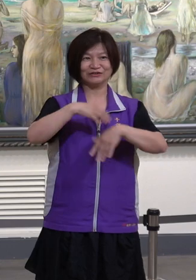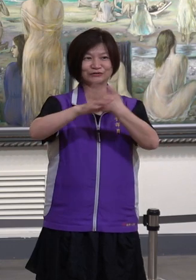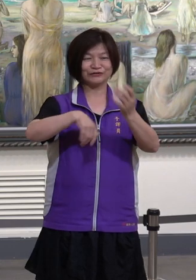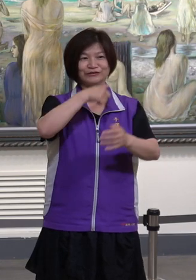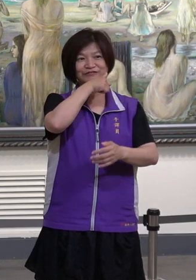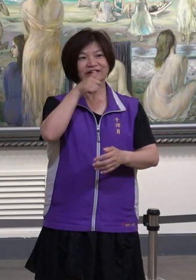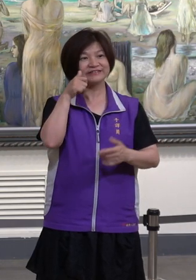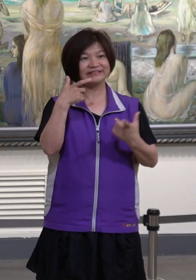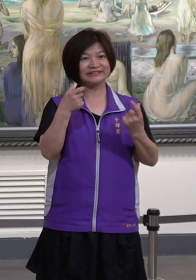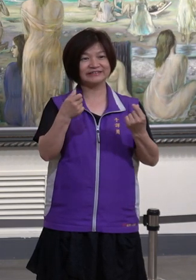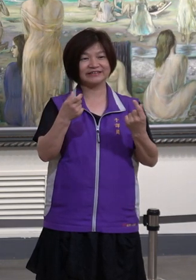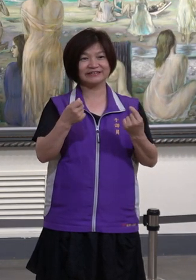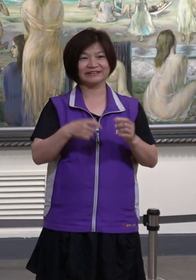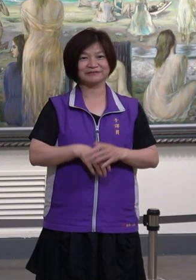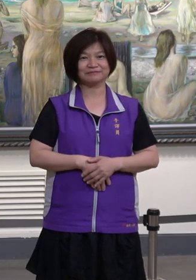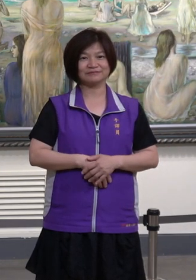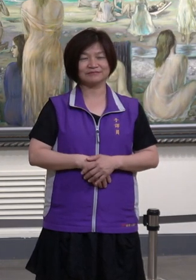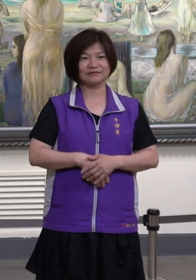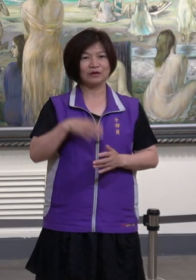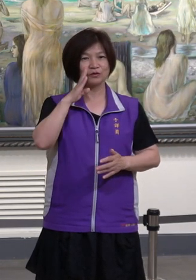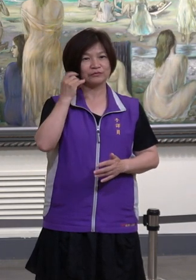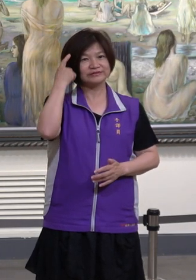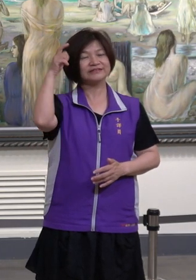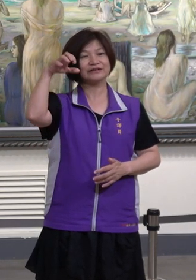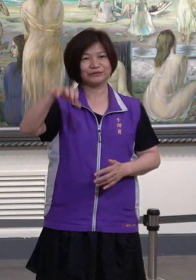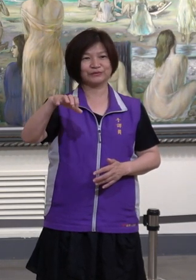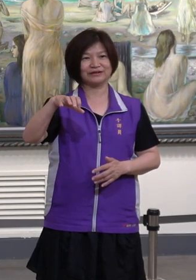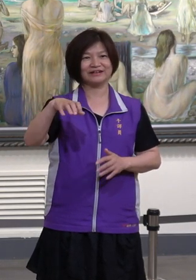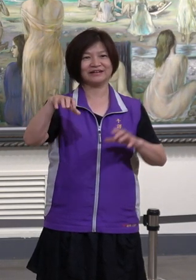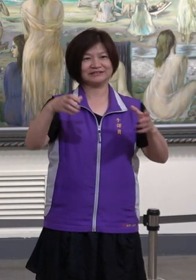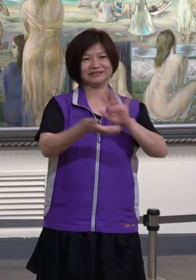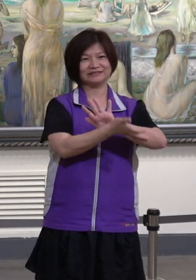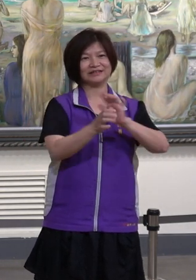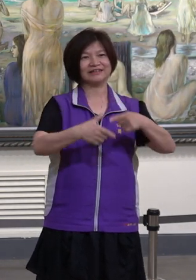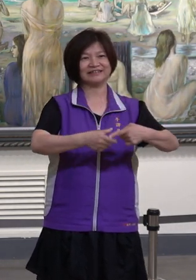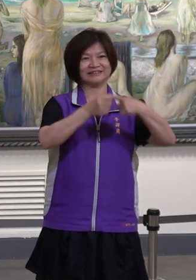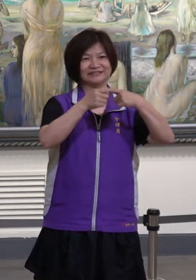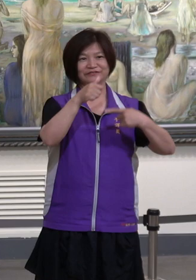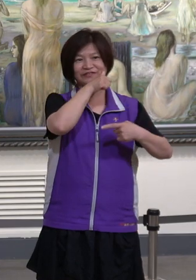译是国父纪念馆办展览第一